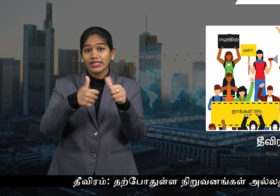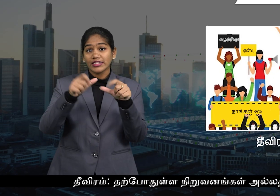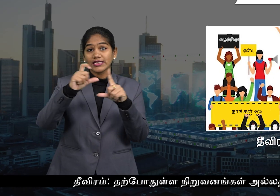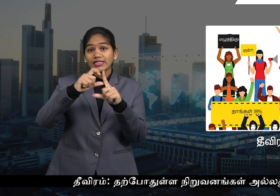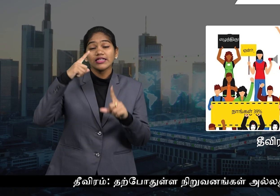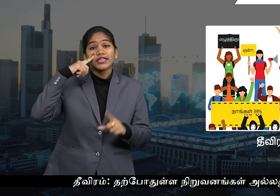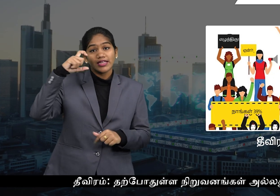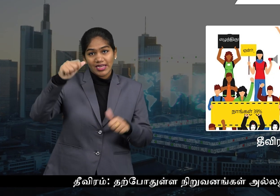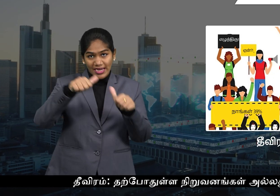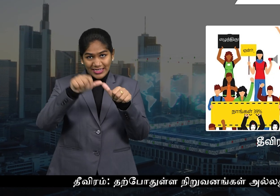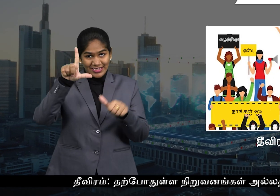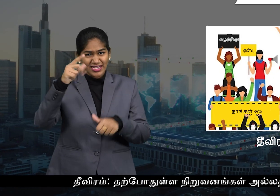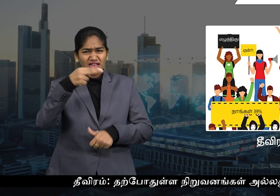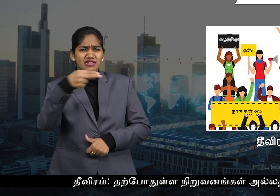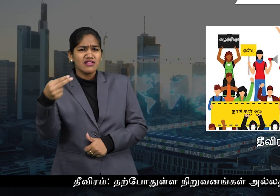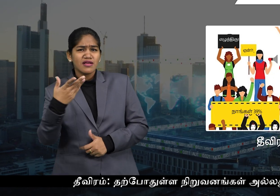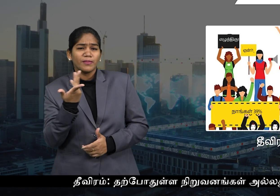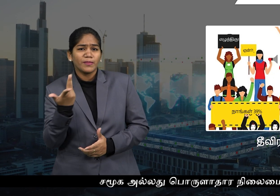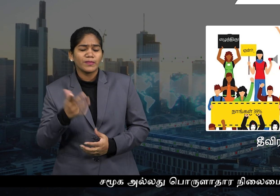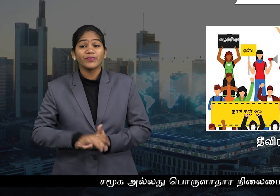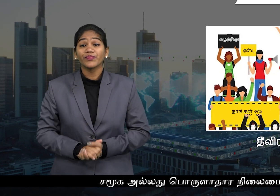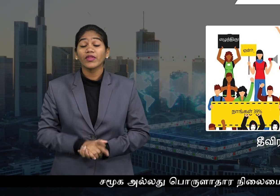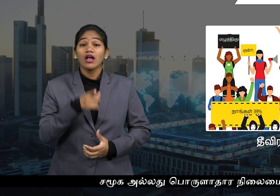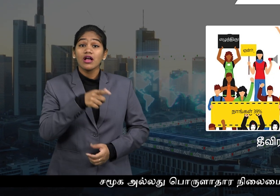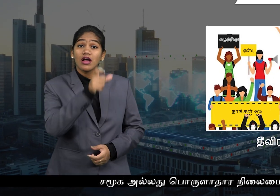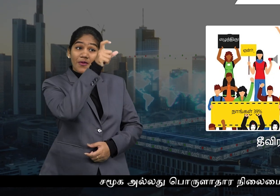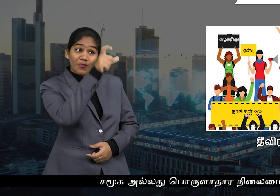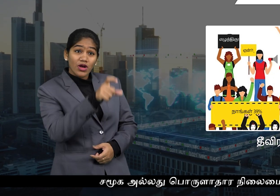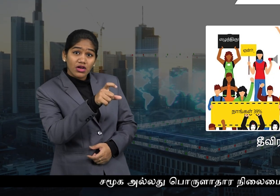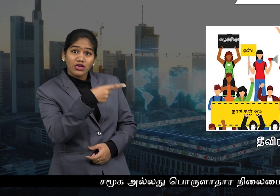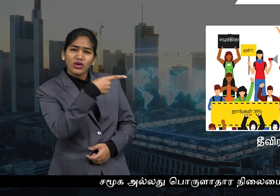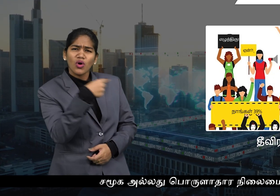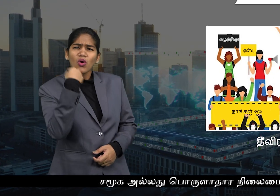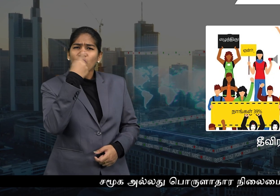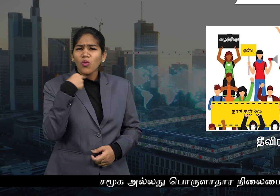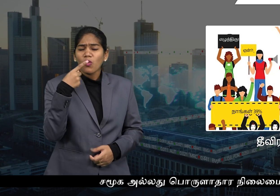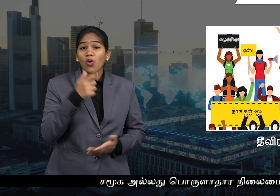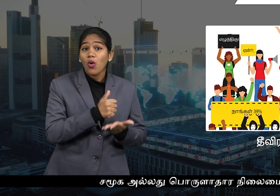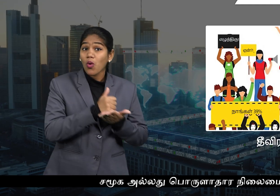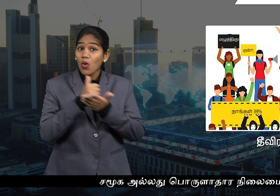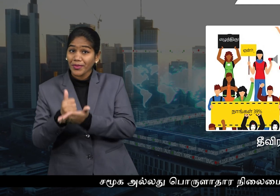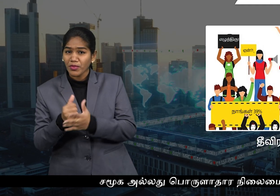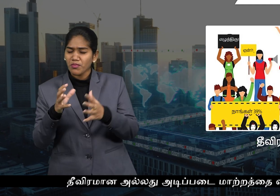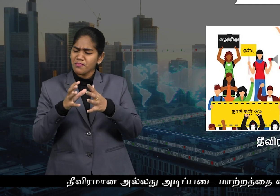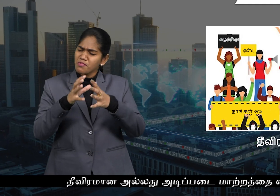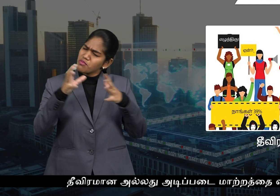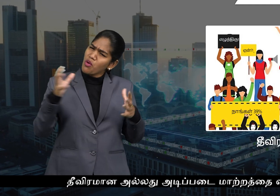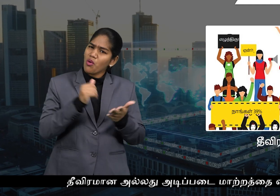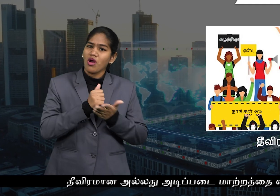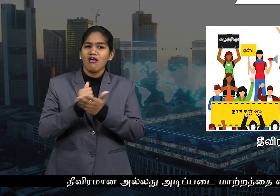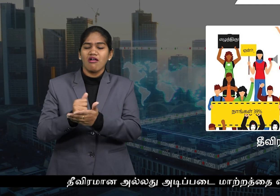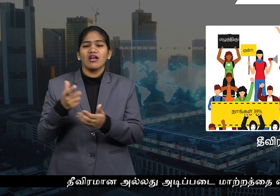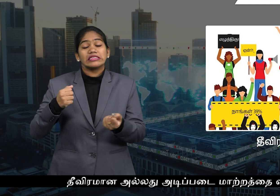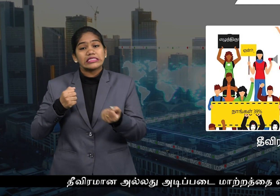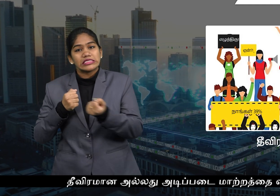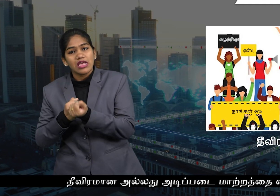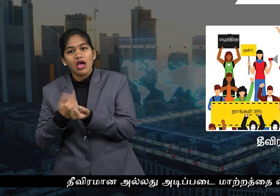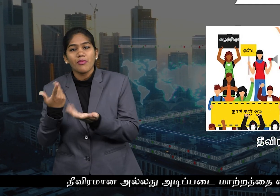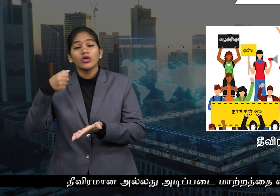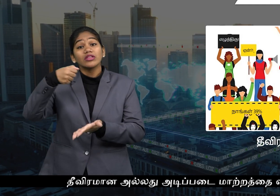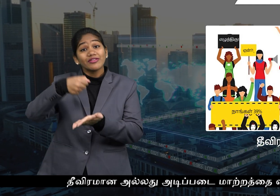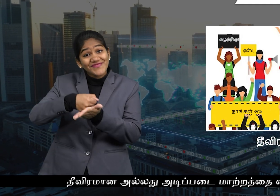தீவிரம்: தற்போதுள்ள நிறுவனங்கள் அல்லது அரசியல், சமூக அல்லது பொருளாதார நிலைமைகளில் தீவிரமான